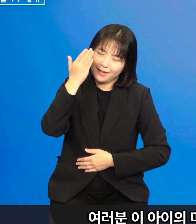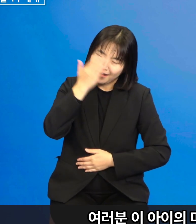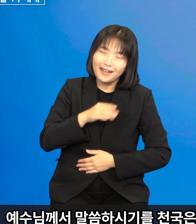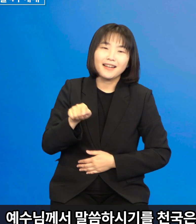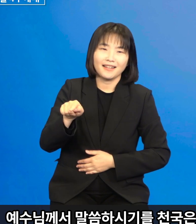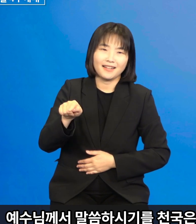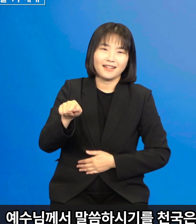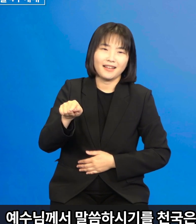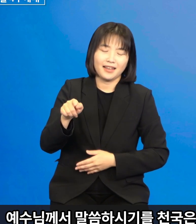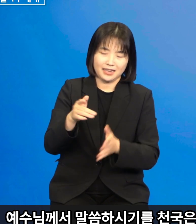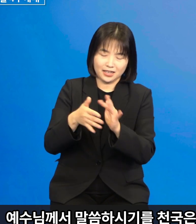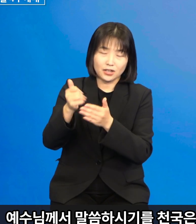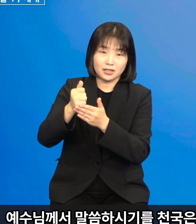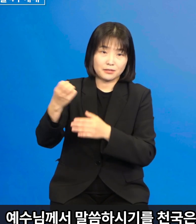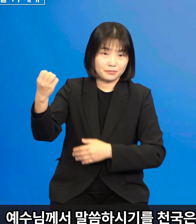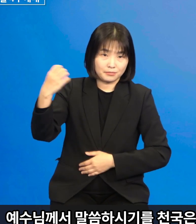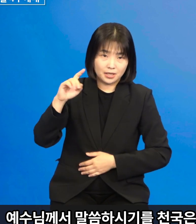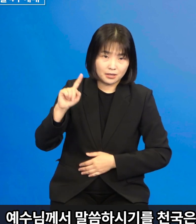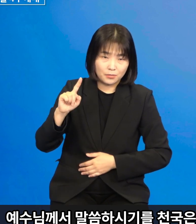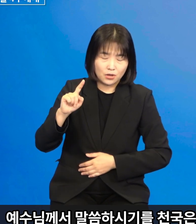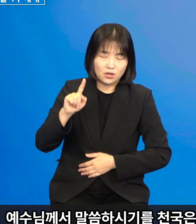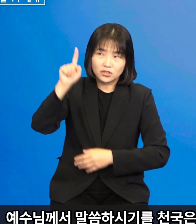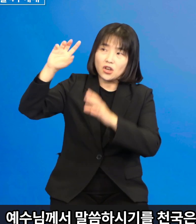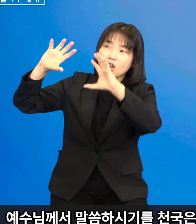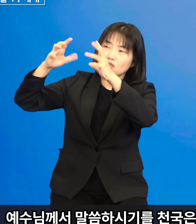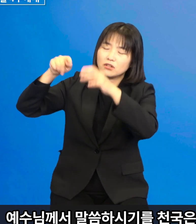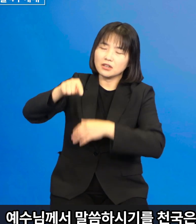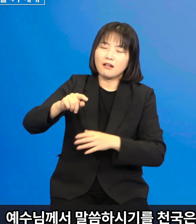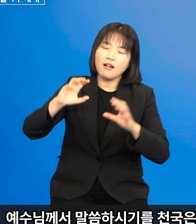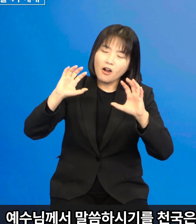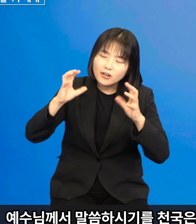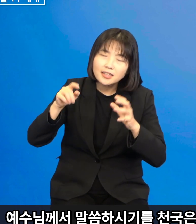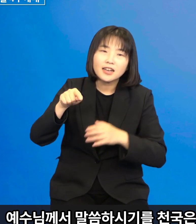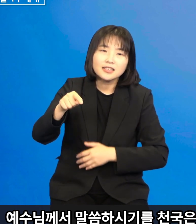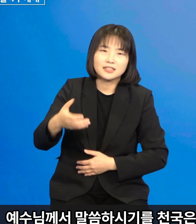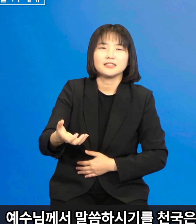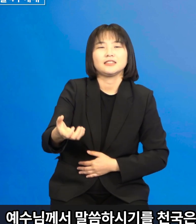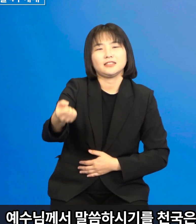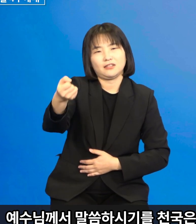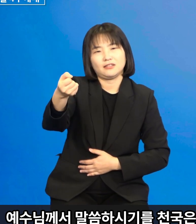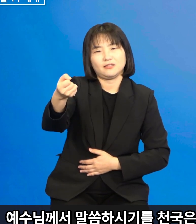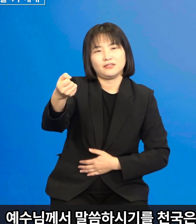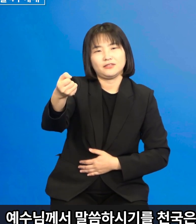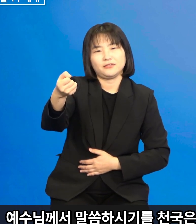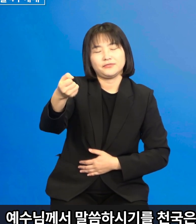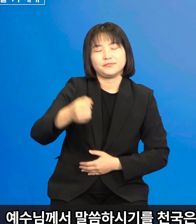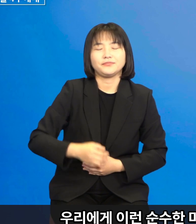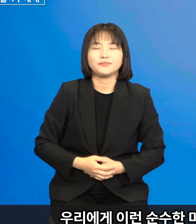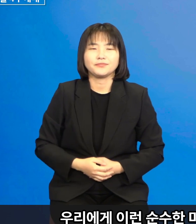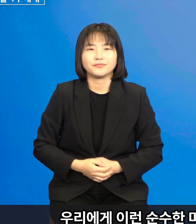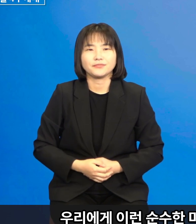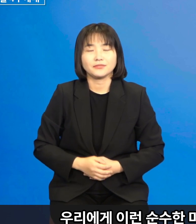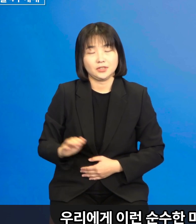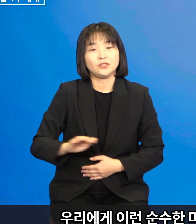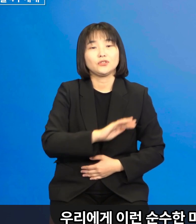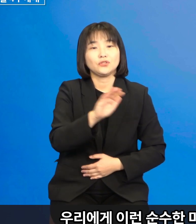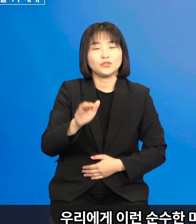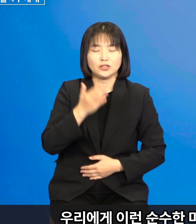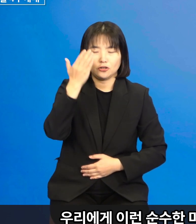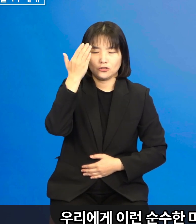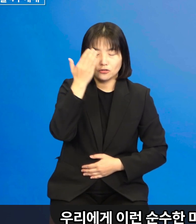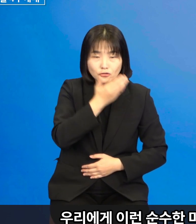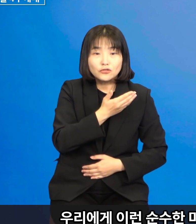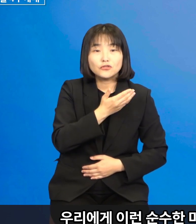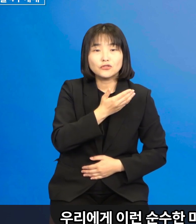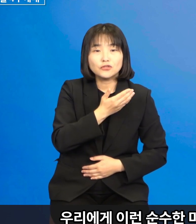순수합니까? 예수님께서 말씀하시기를 천국은 이런 어린이들의 것이다 라고 했습니다. 우리에게 이런